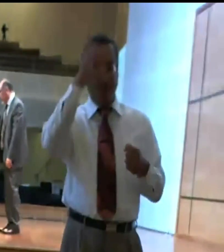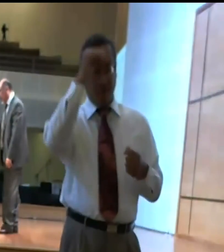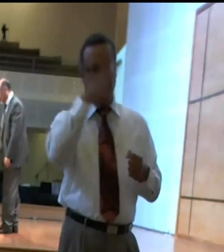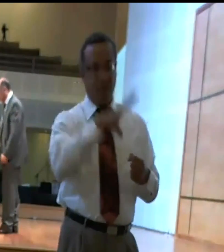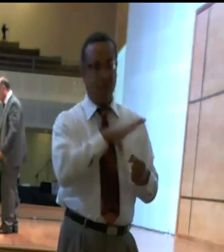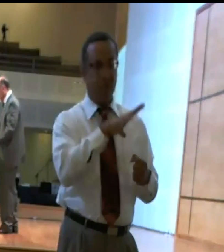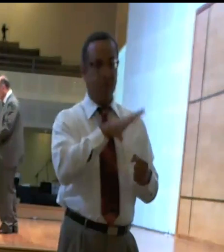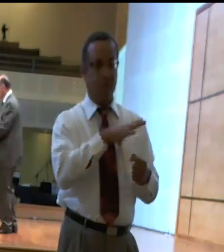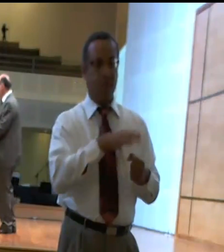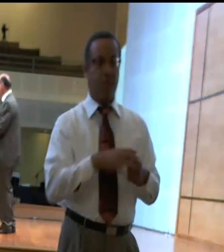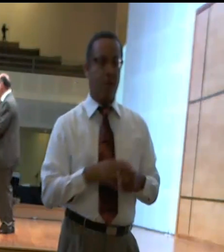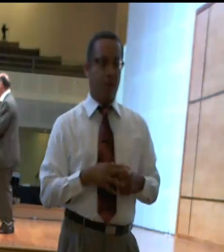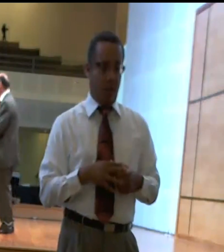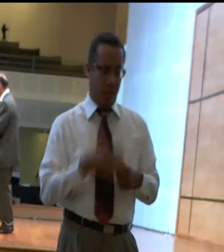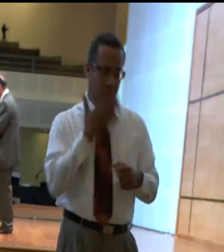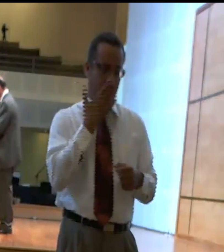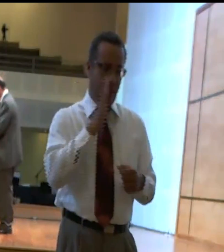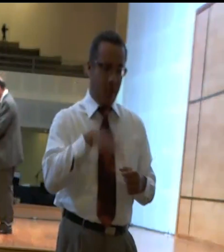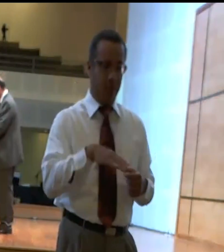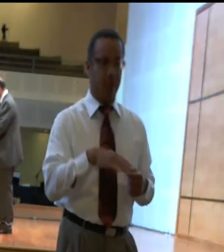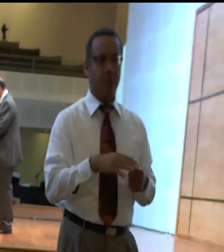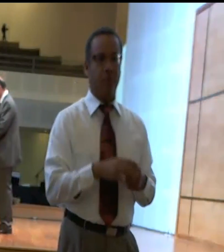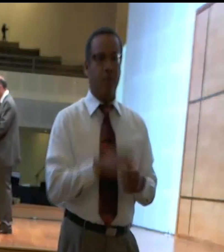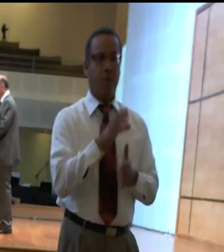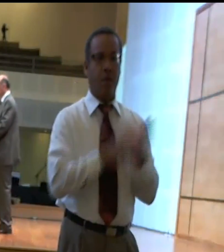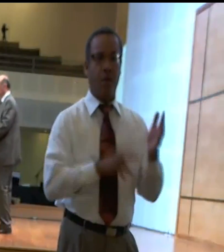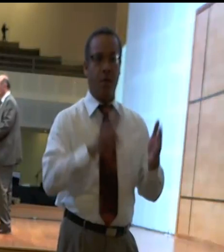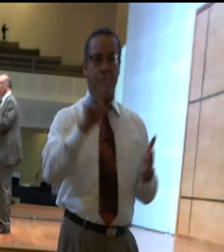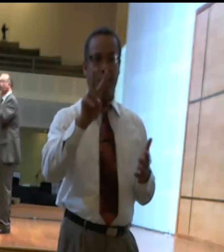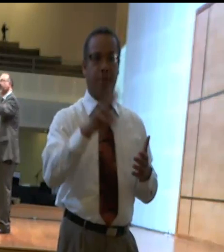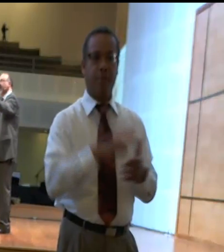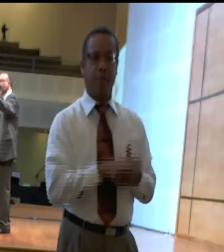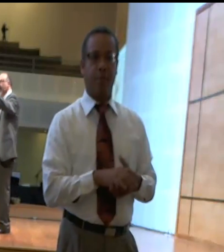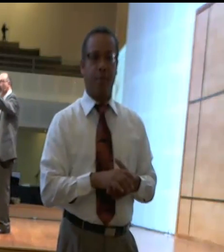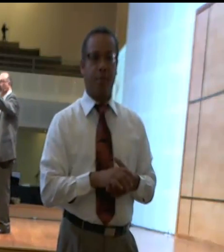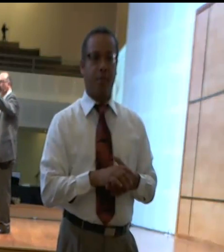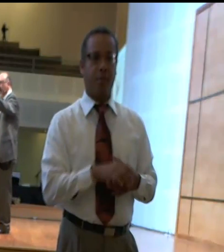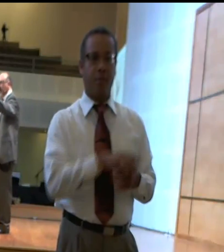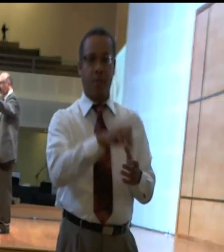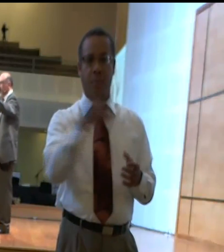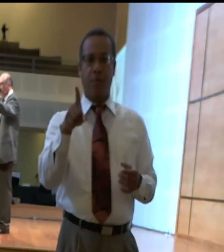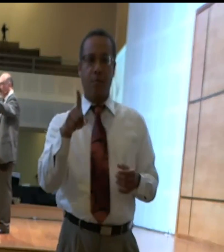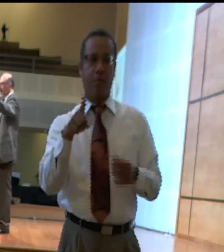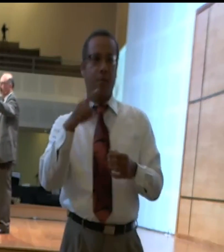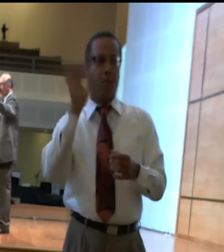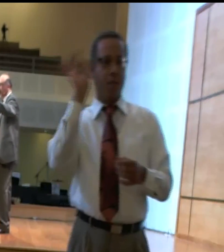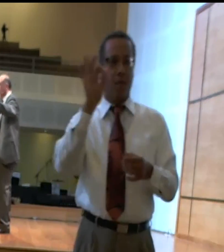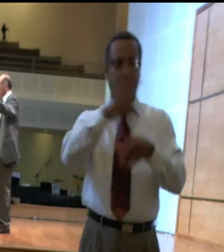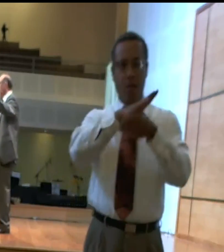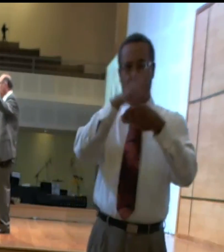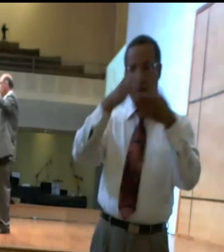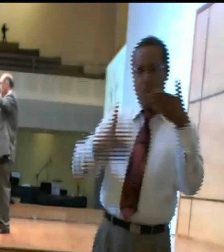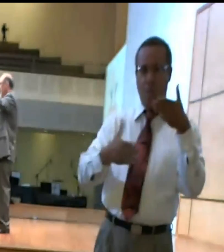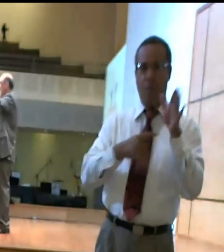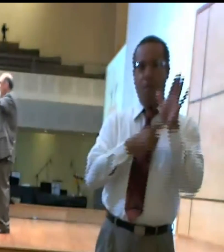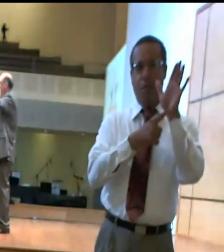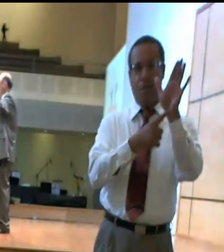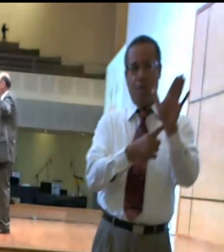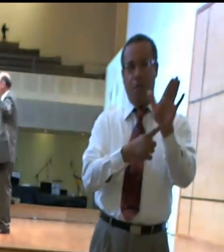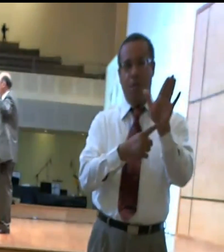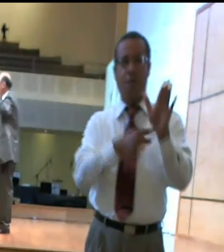hombres para su mal, como dice en el versículo 9. Pero yo no quisiera, mi amigo, terminar este mensaje sin presentarte a otro